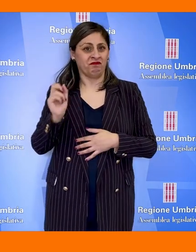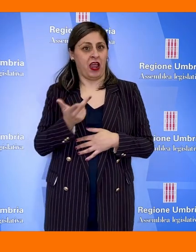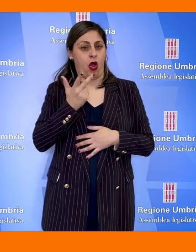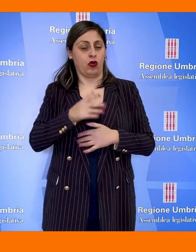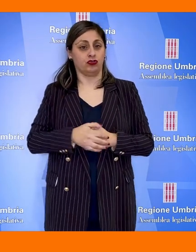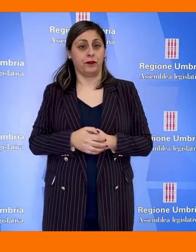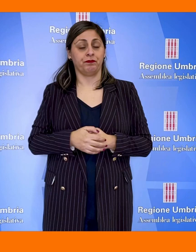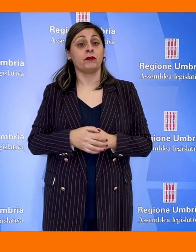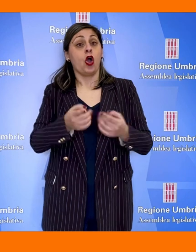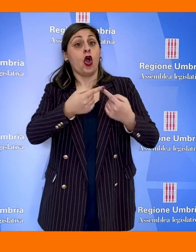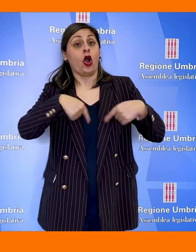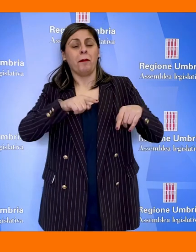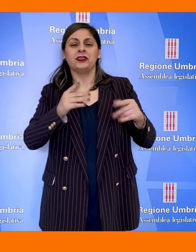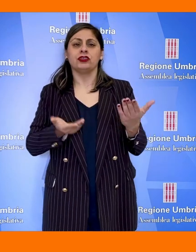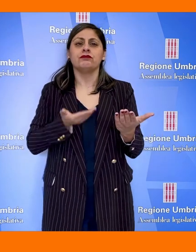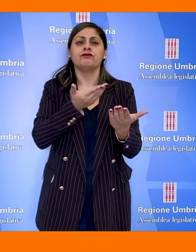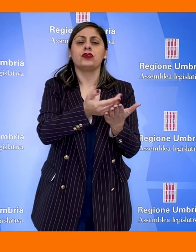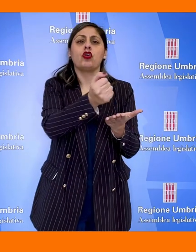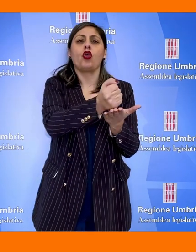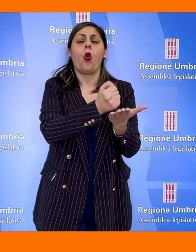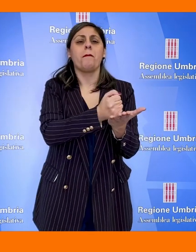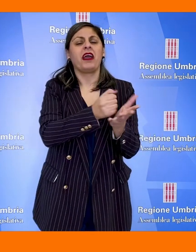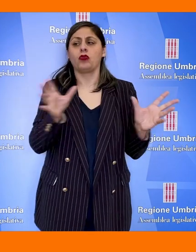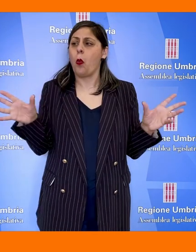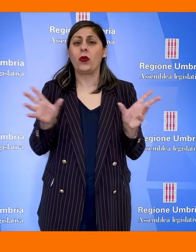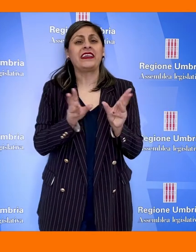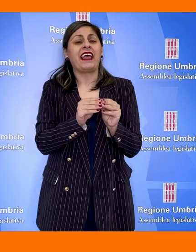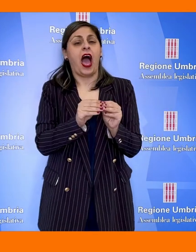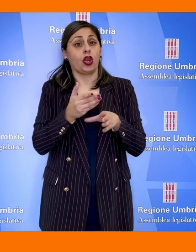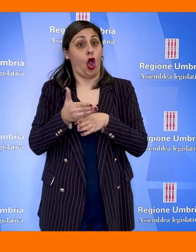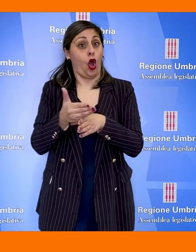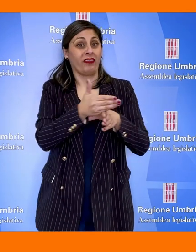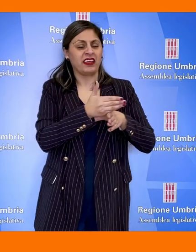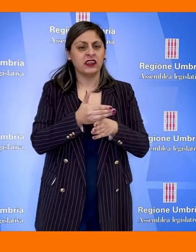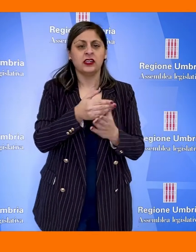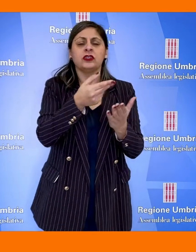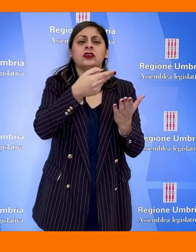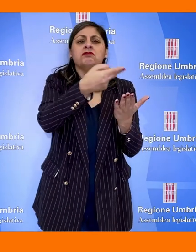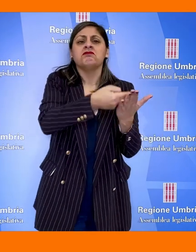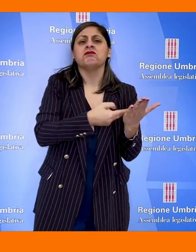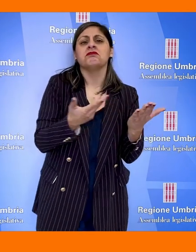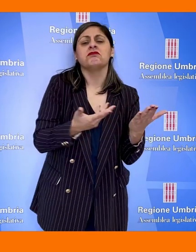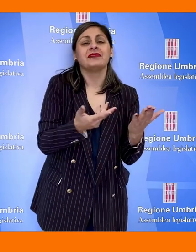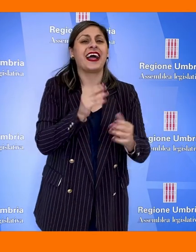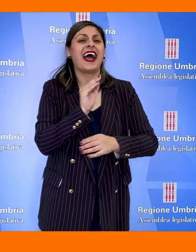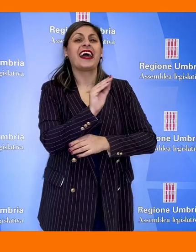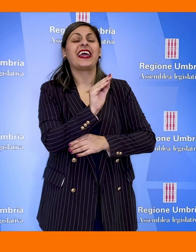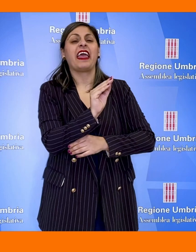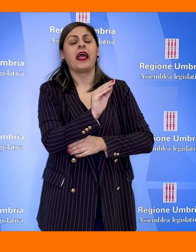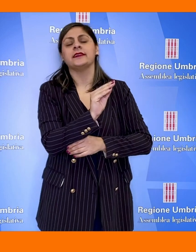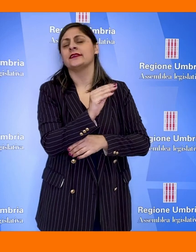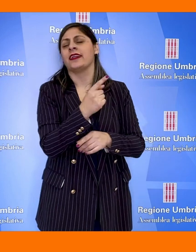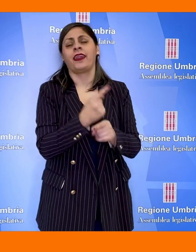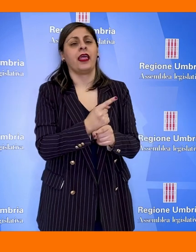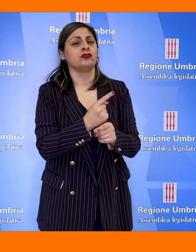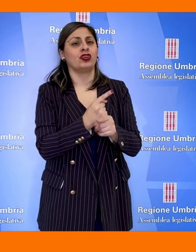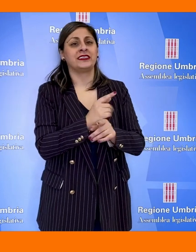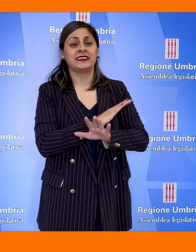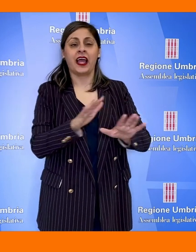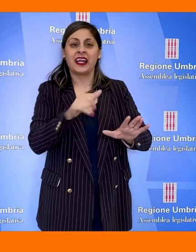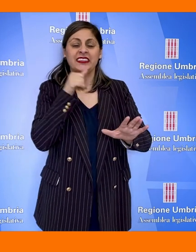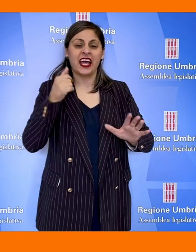e ristori. Alla Commissione è stato presentato un documento unitario e condiviso nel quale vengono evidenziate richieste